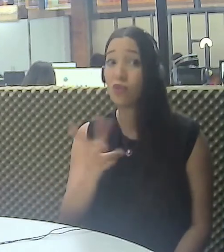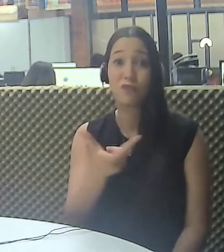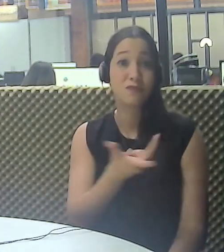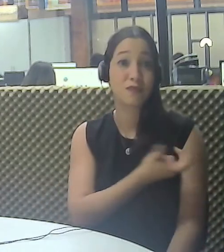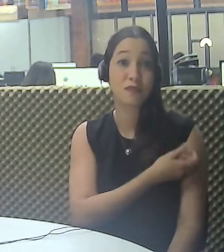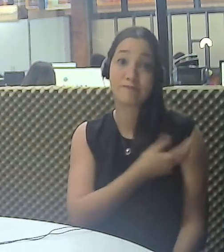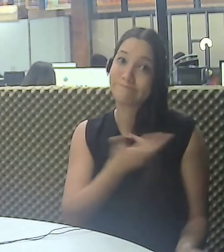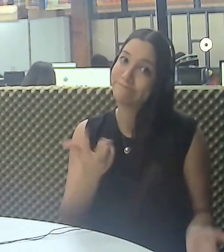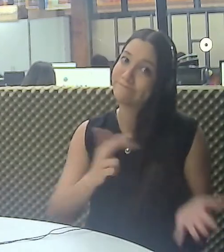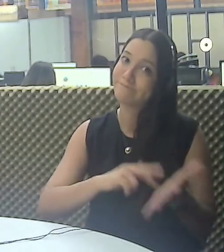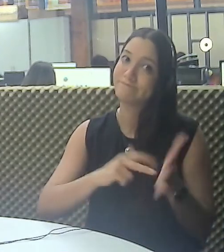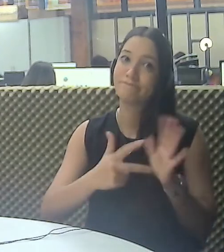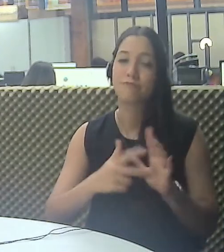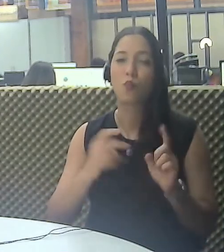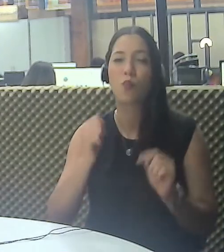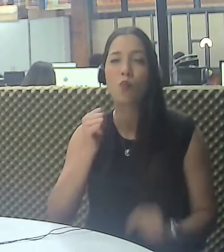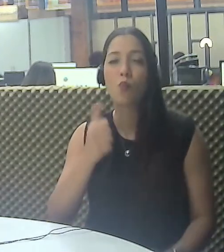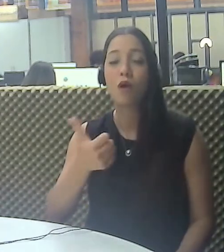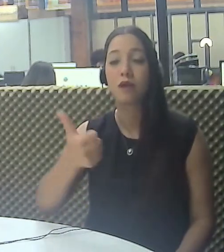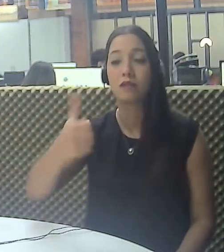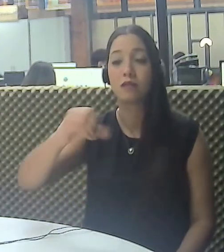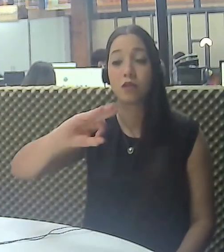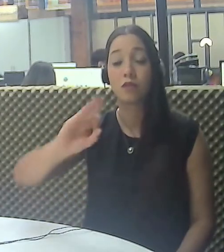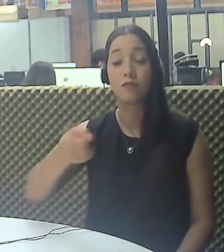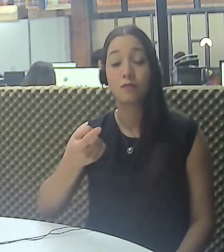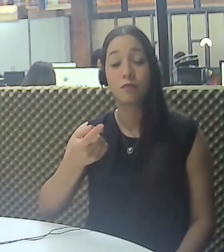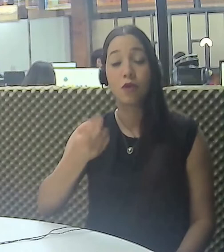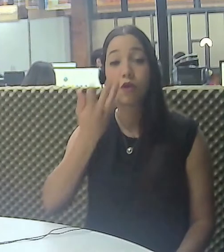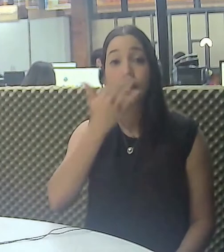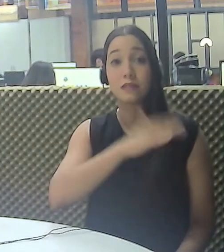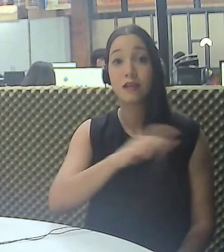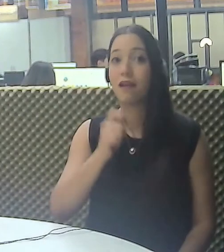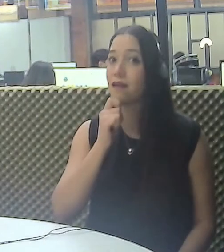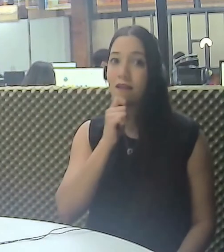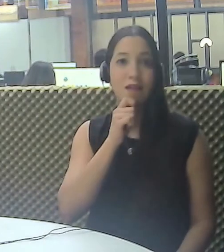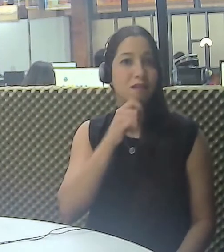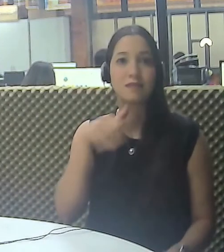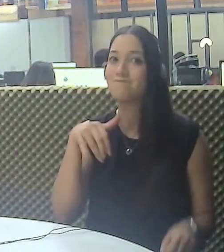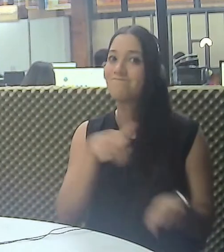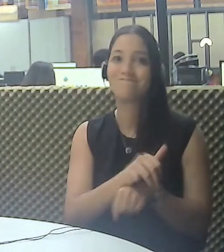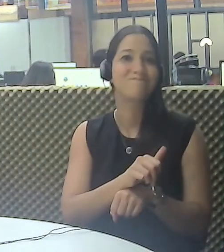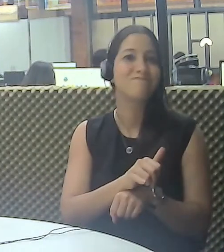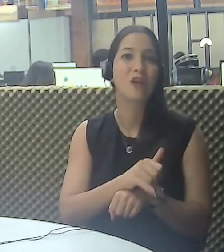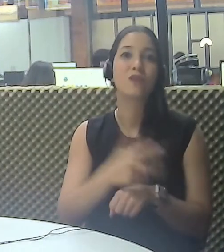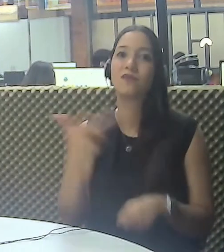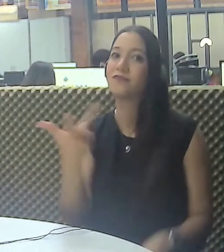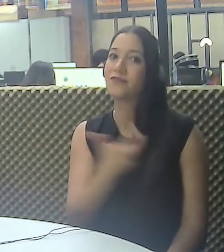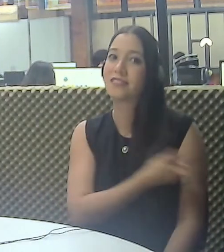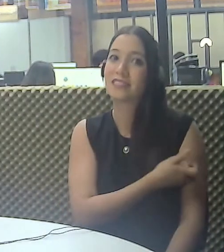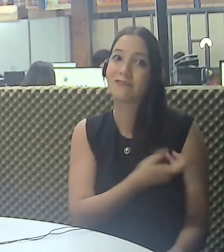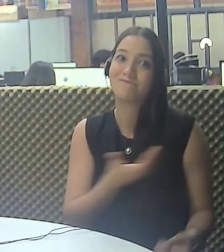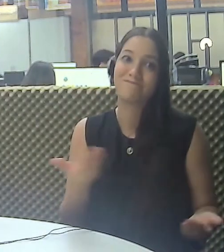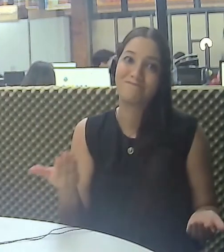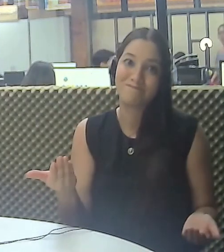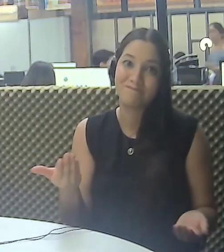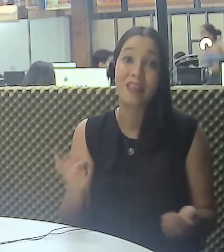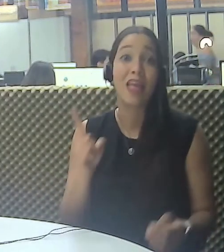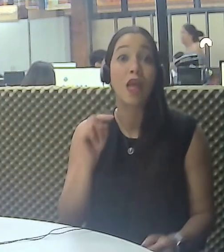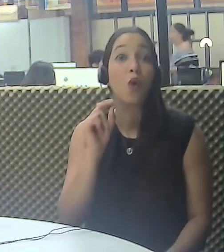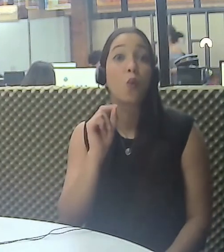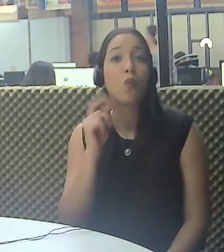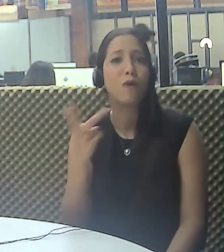ou seja, quase 19 mil crianças ainda não compareceram para receber a sua dose. Essa é uma